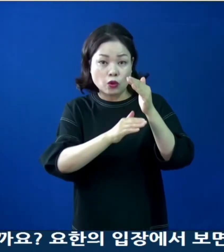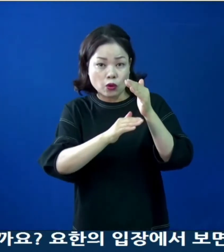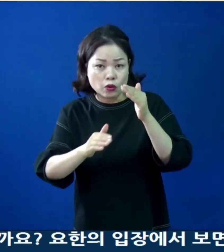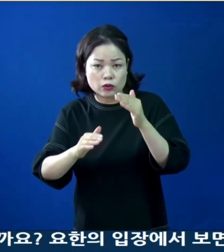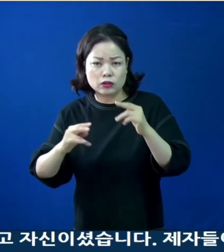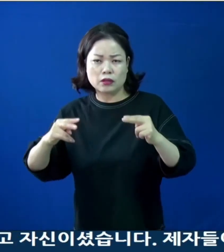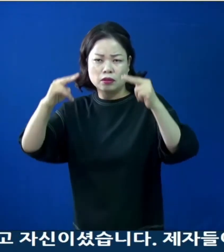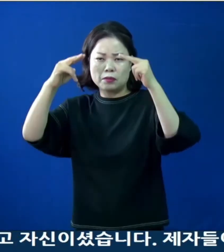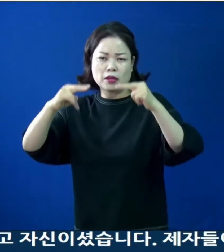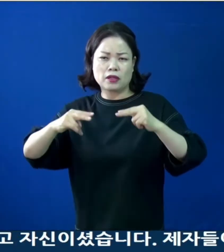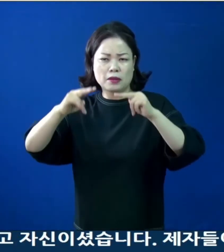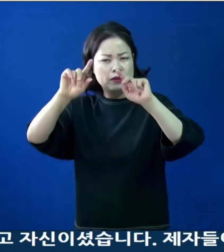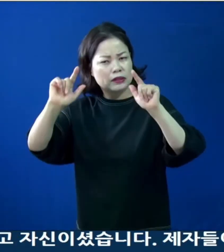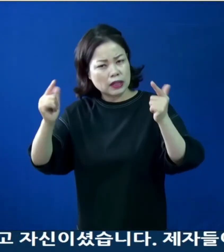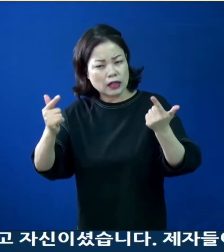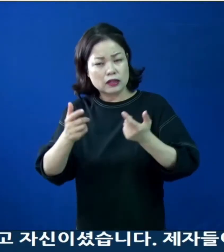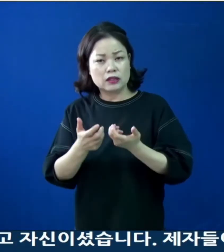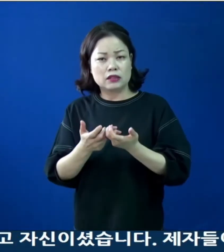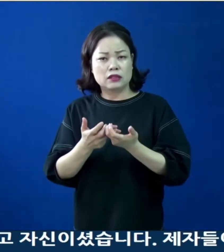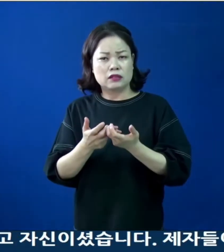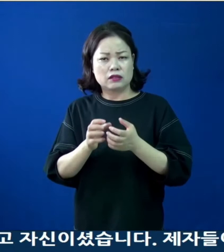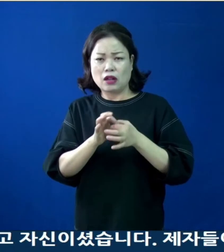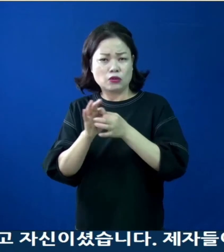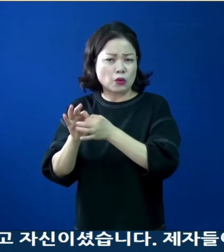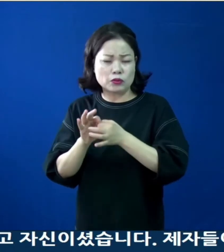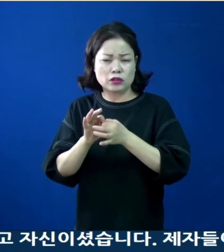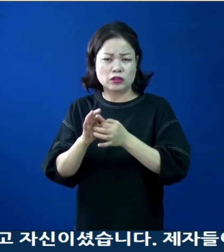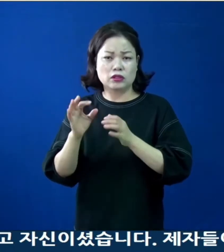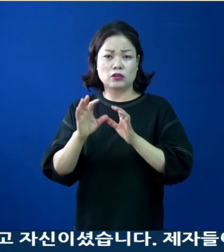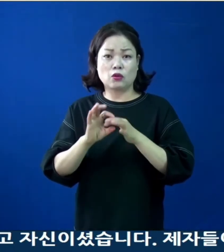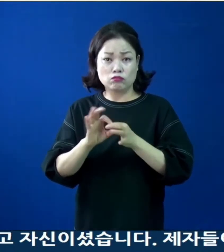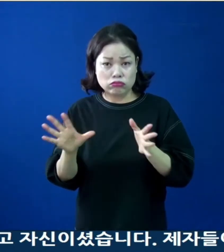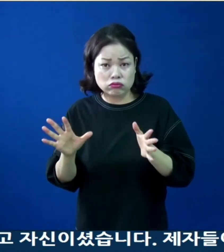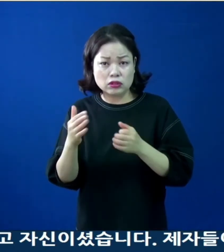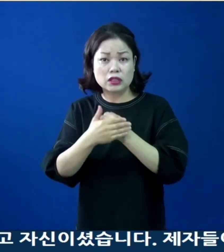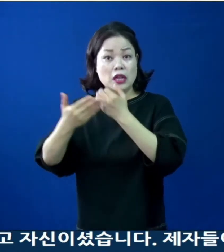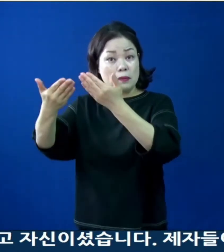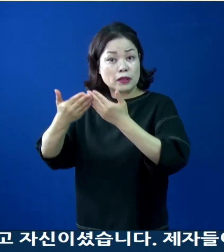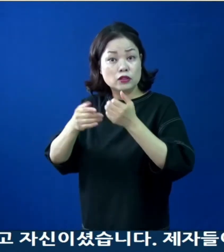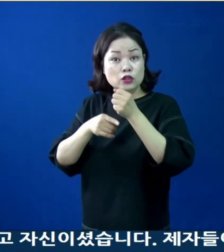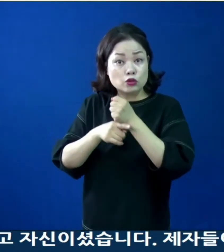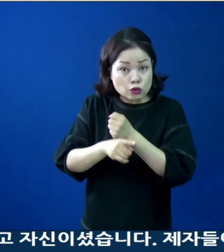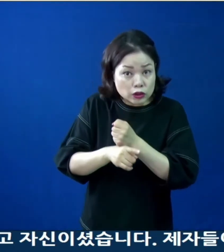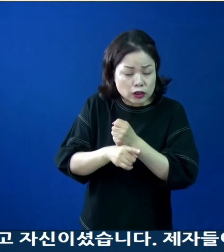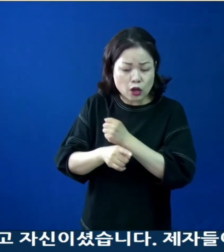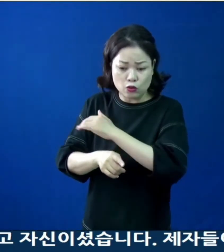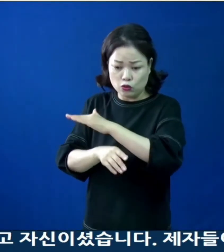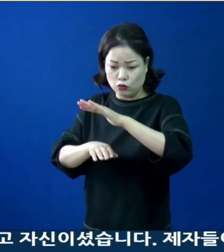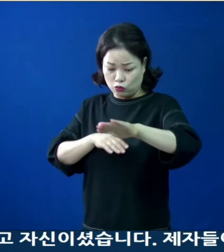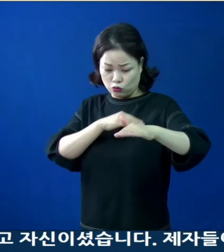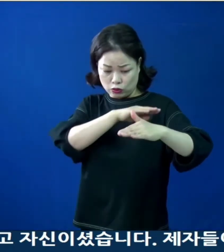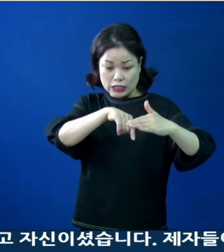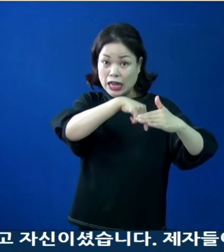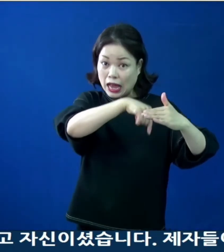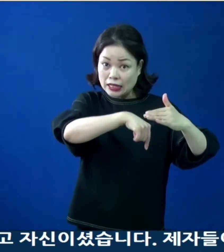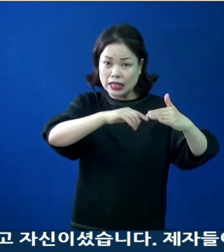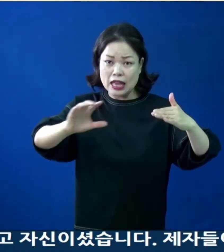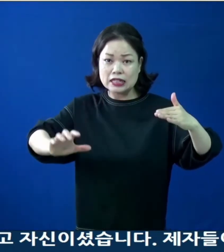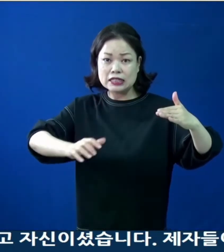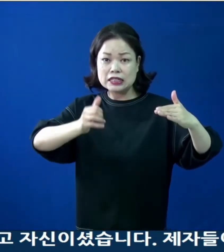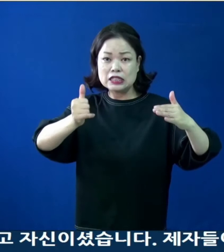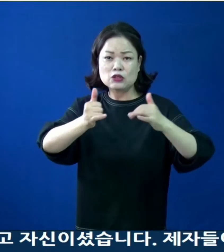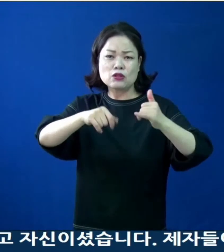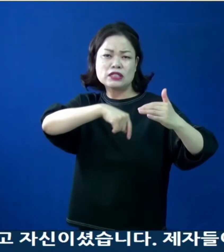비대면 대면 예배를 떠나서 우리가 은혜를 받을 수 있는 유일한 이유는 무엇입니까? 바로 우리 안에, 그리스도인